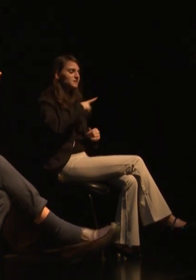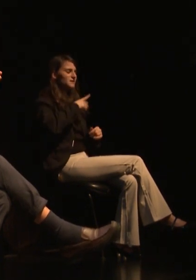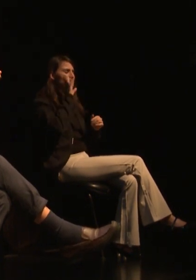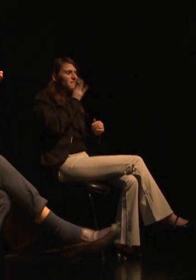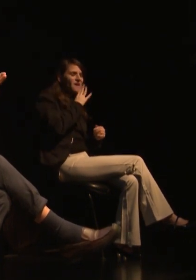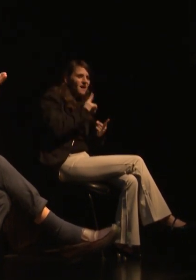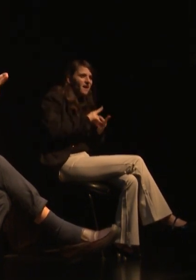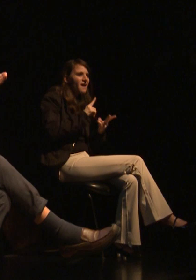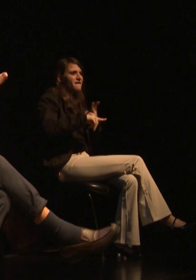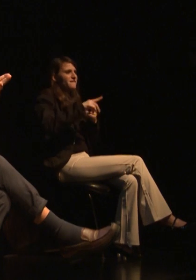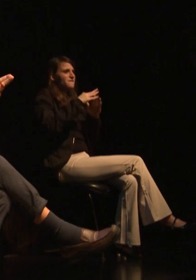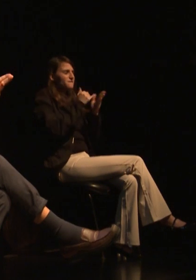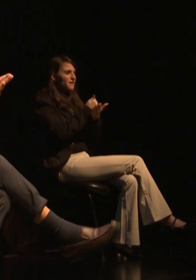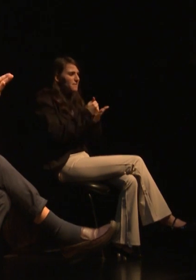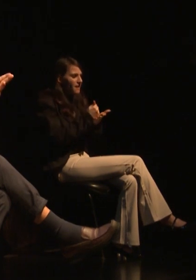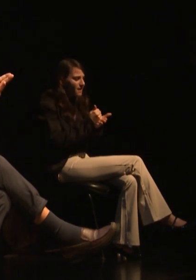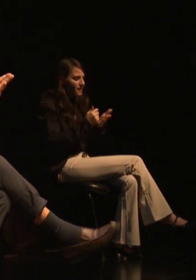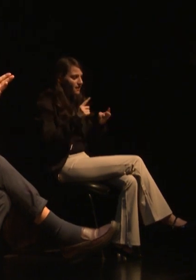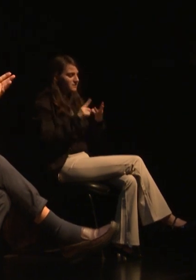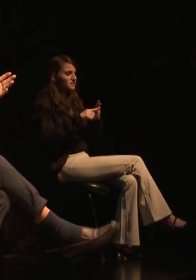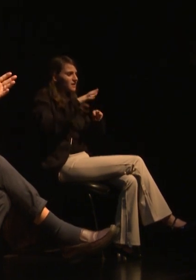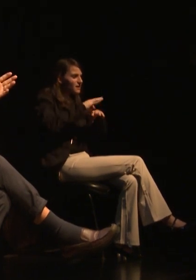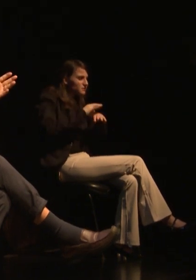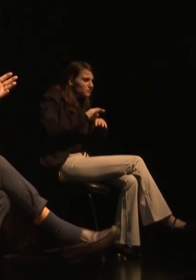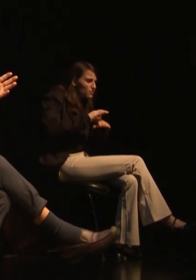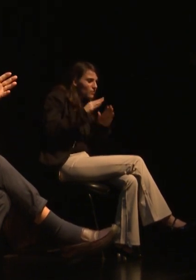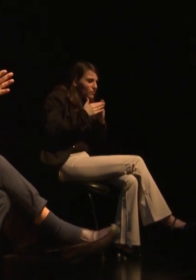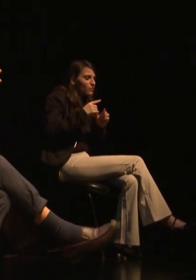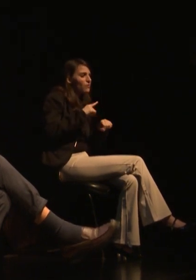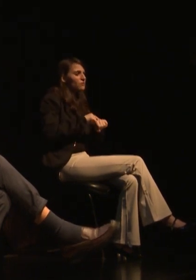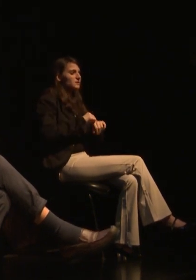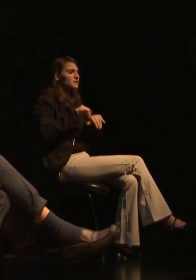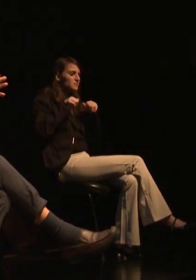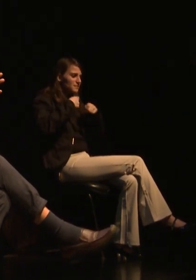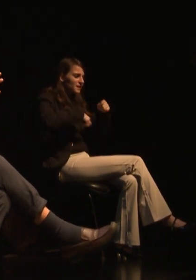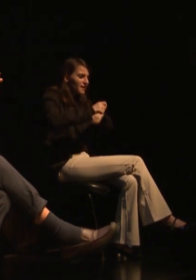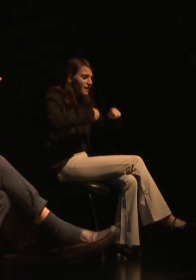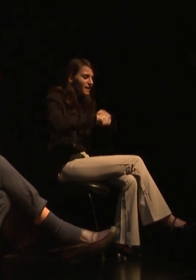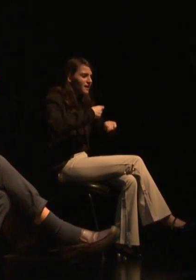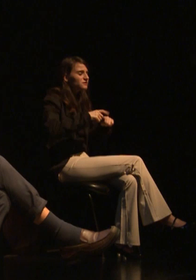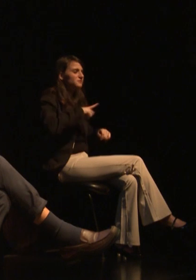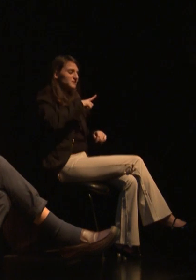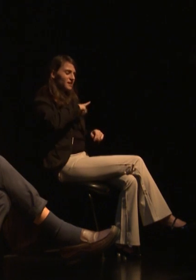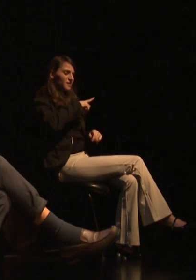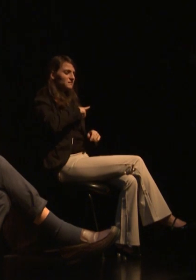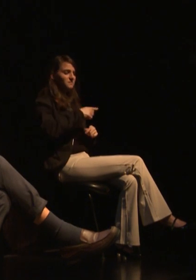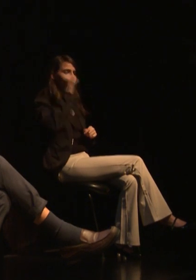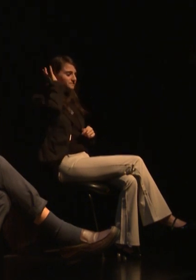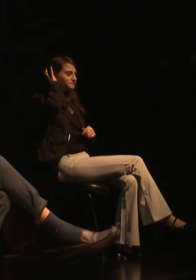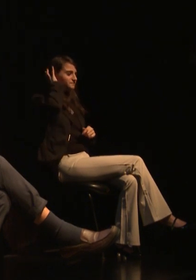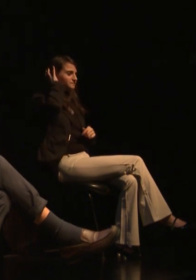farmácia, quitanda, açougue, supermercado, porque eu sou super urbano. Uma obra infernal na